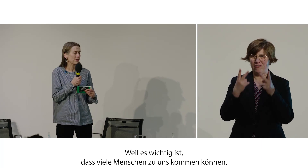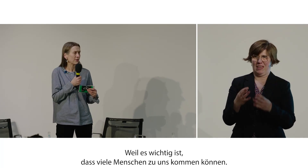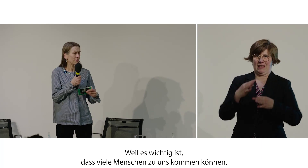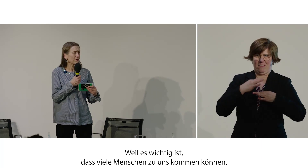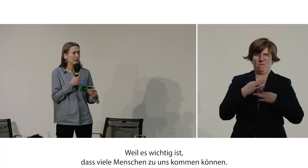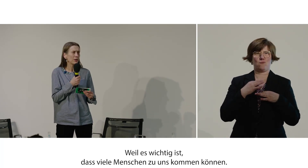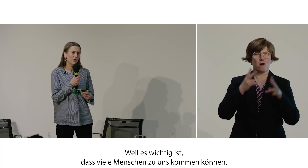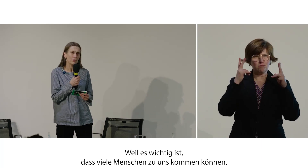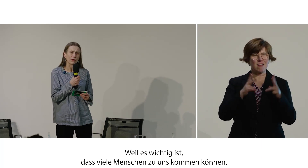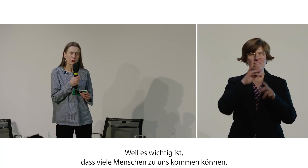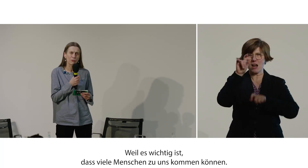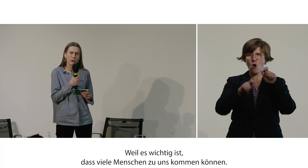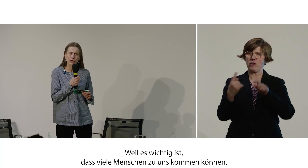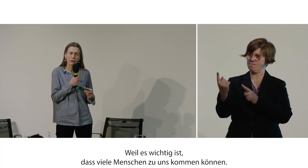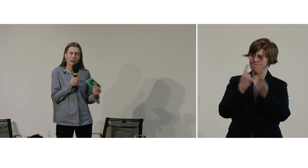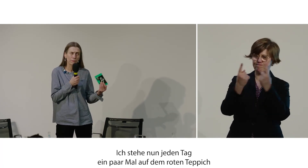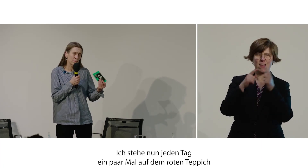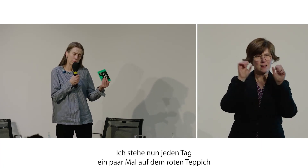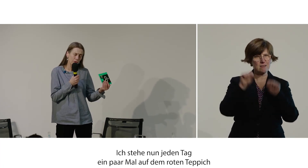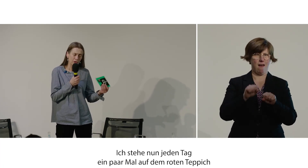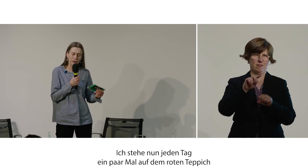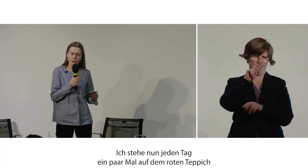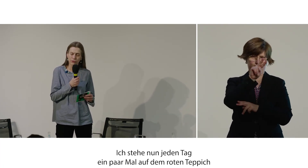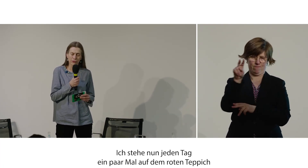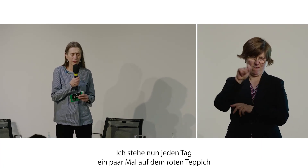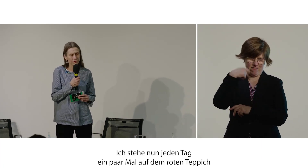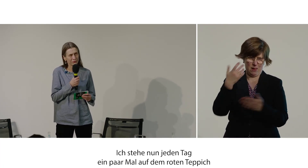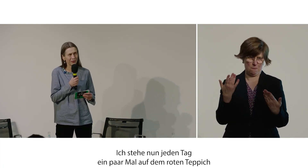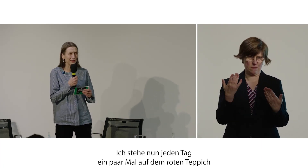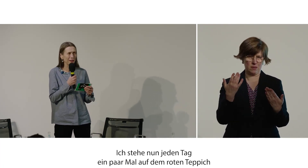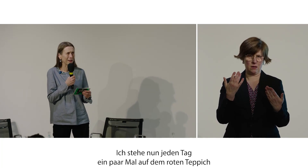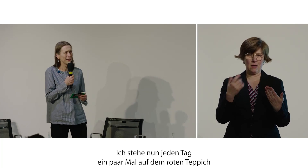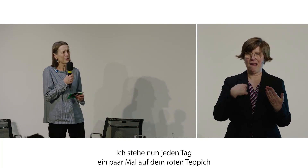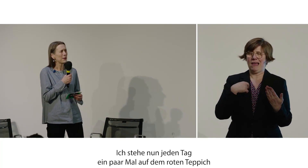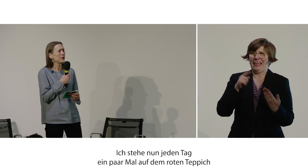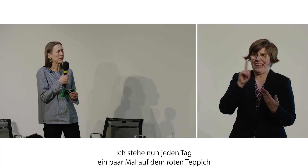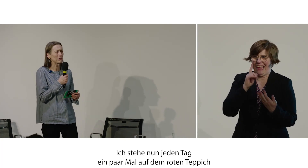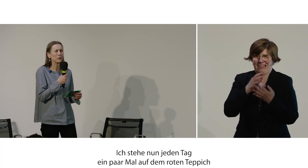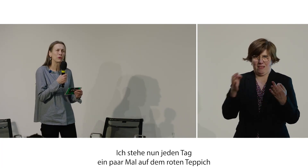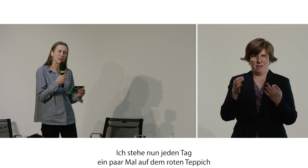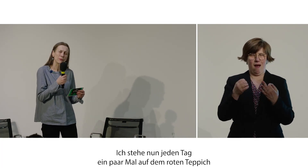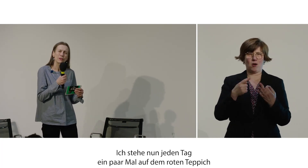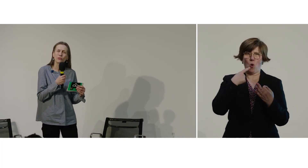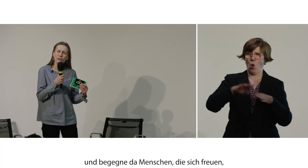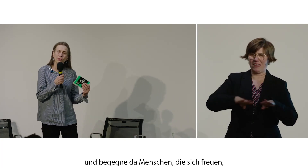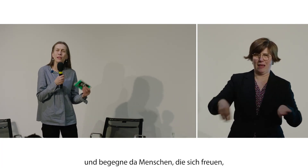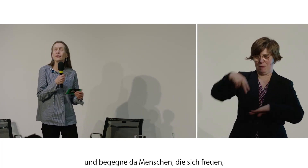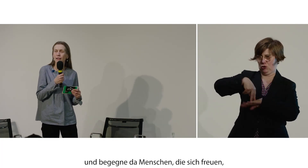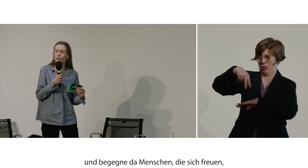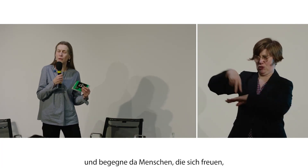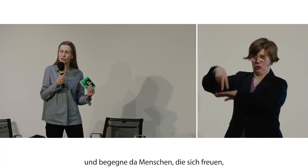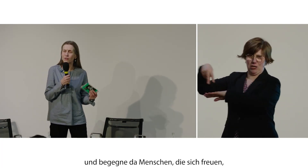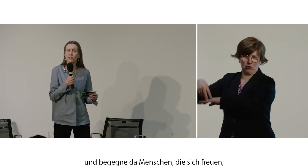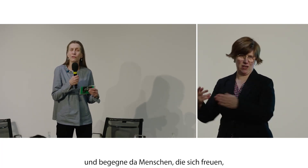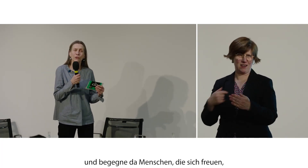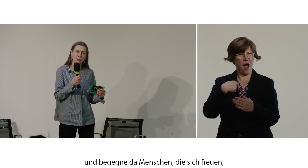ist, dass viele Menschen zu uns kommen können. Ich stehe nun jeden Tag ein paar Mal auf dem roten Teppich und ich begegne